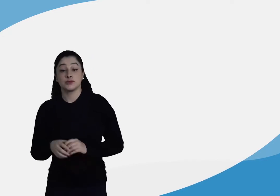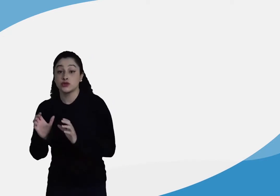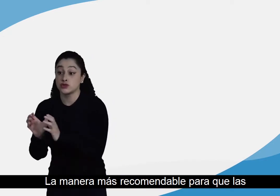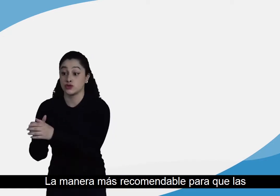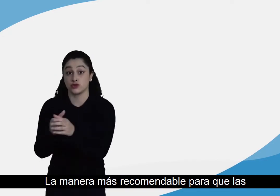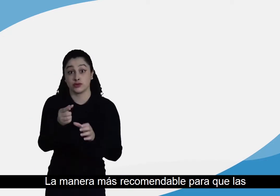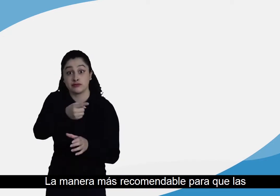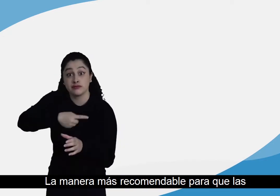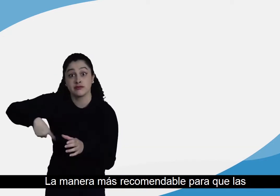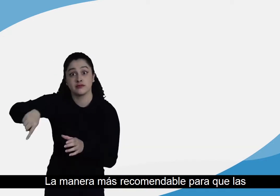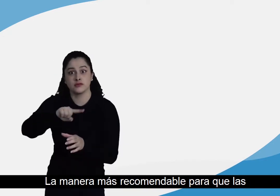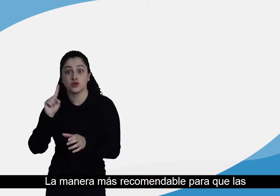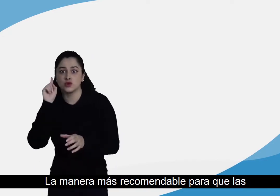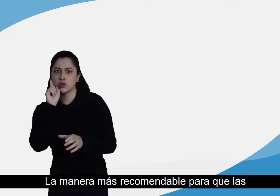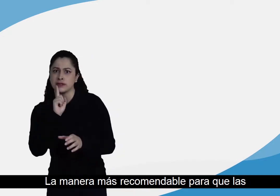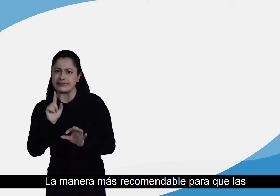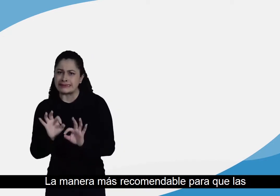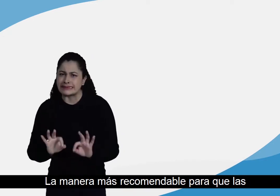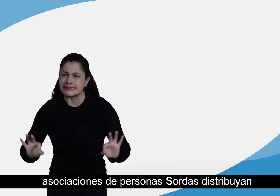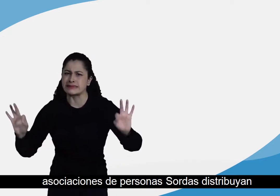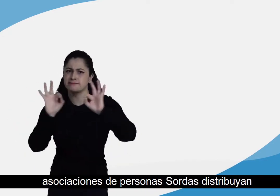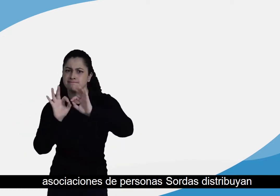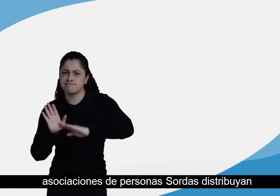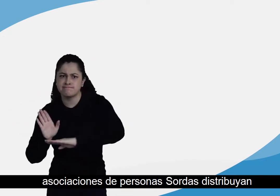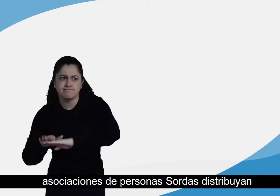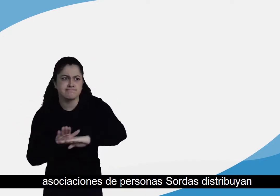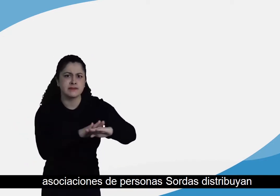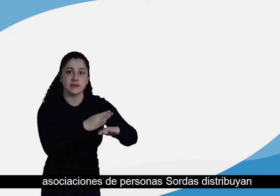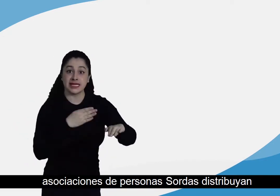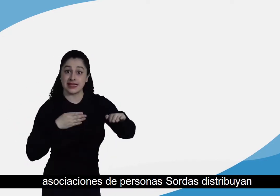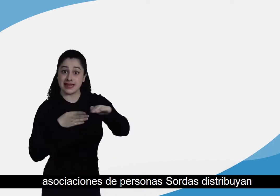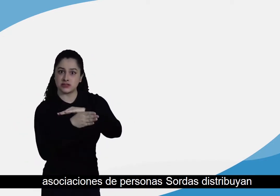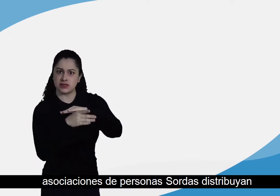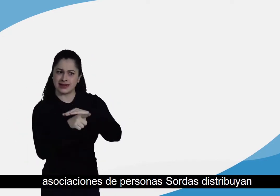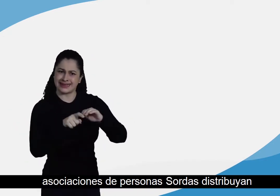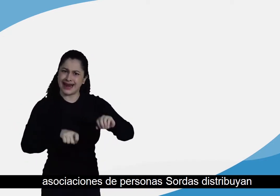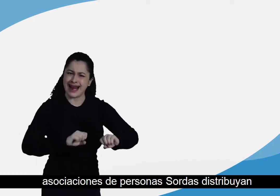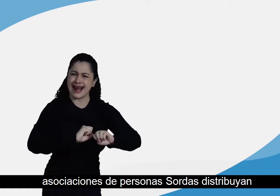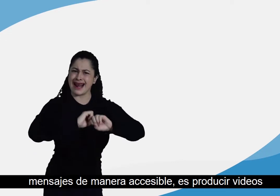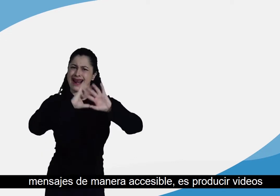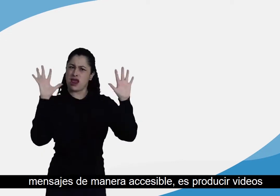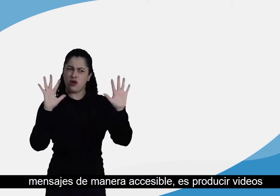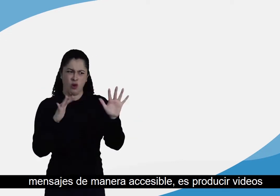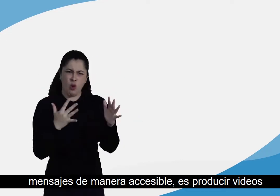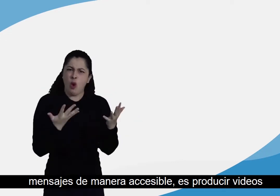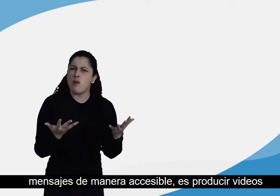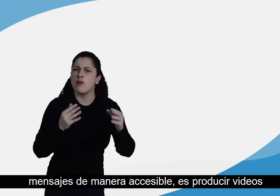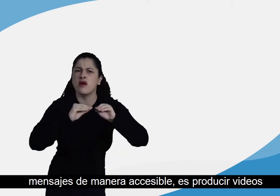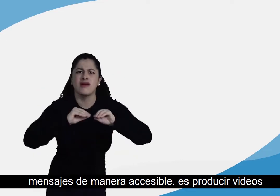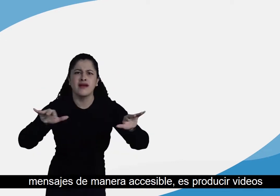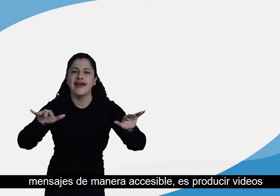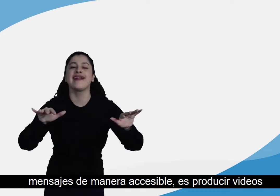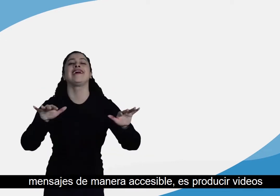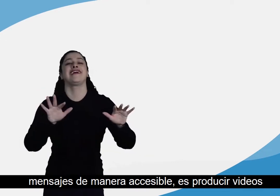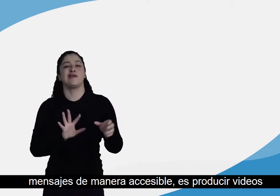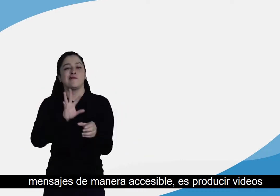La manera más recomendable para que las asociaciones de personas sordas distribuyan mensajes de manera accesible es